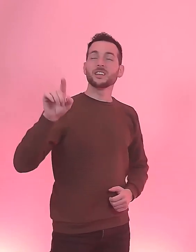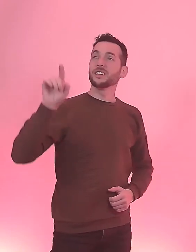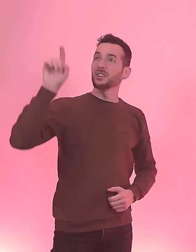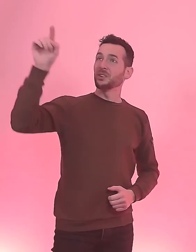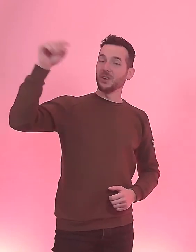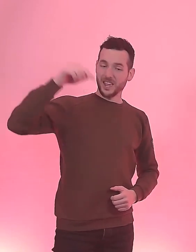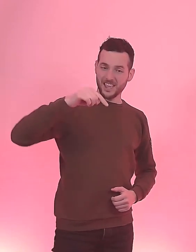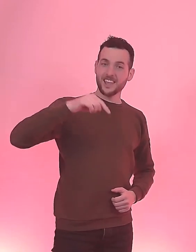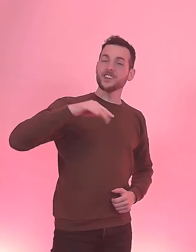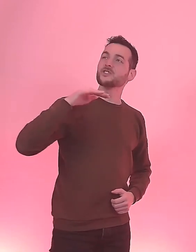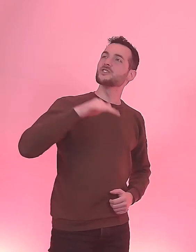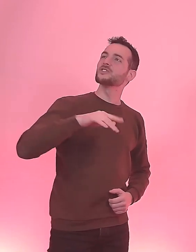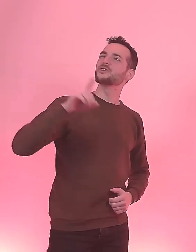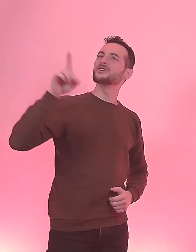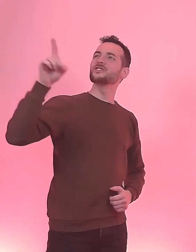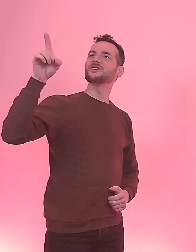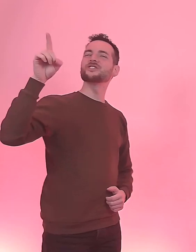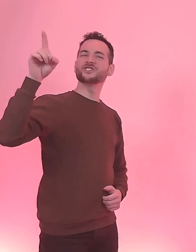juli